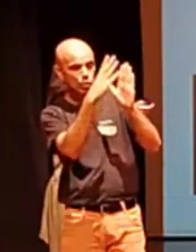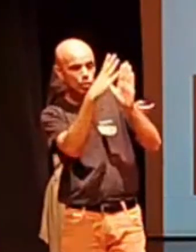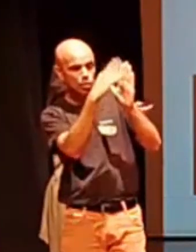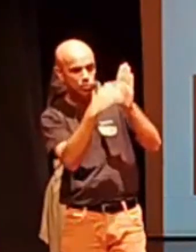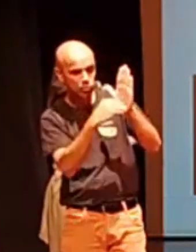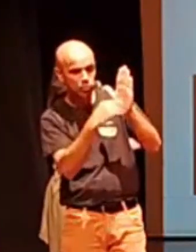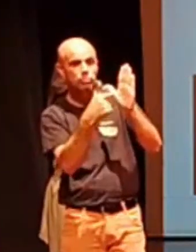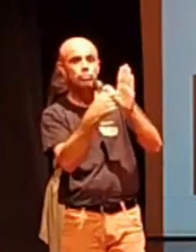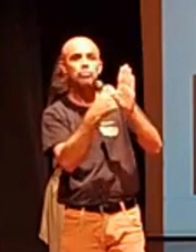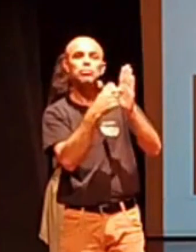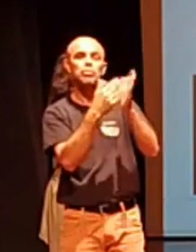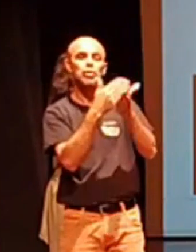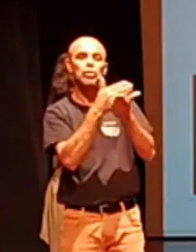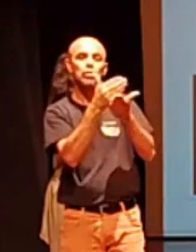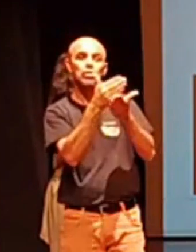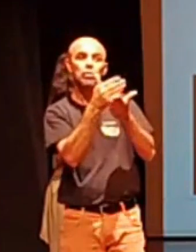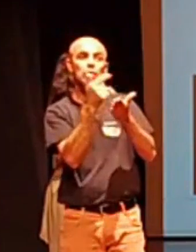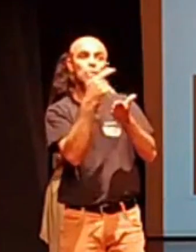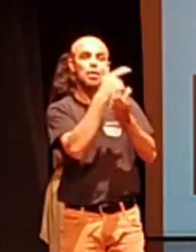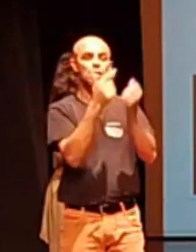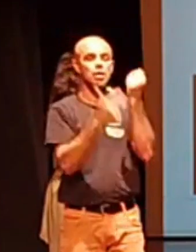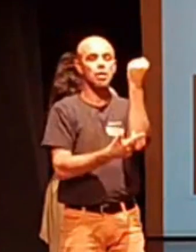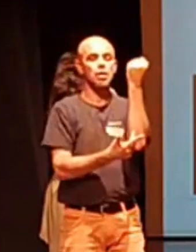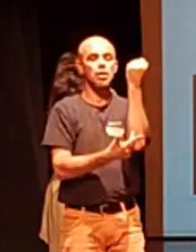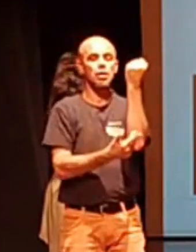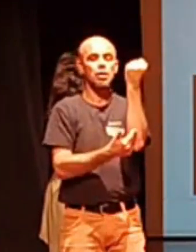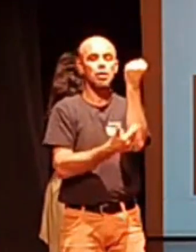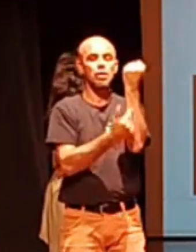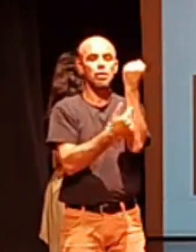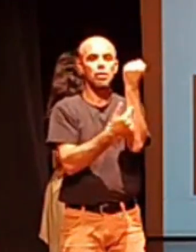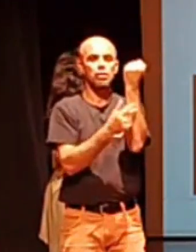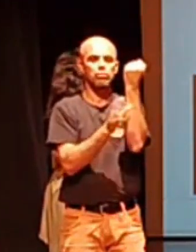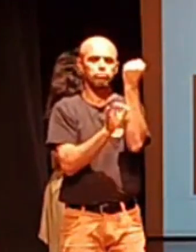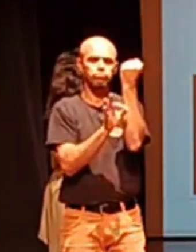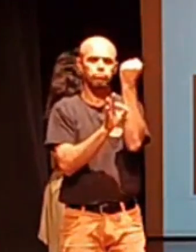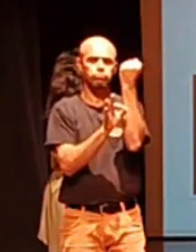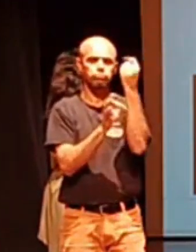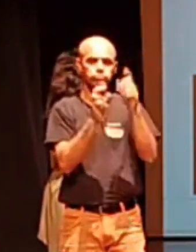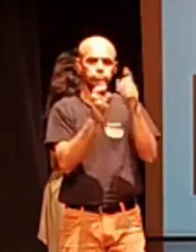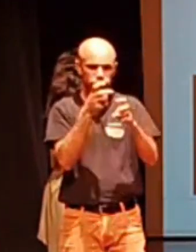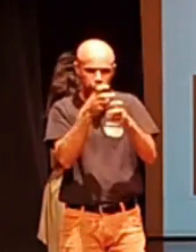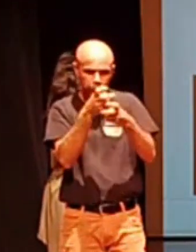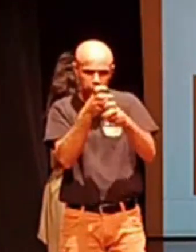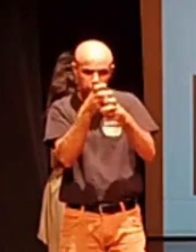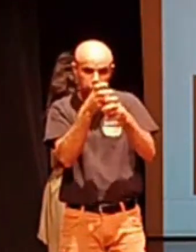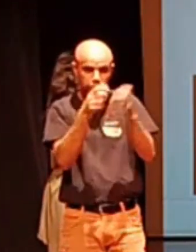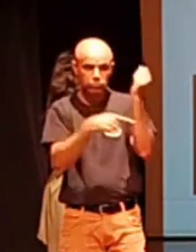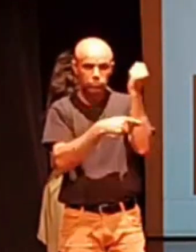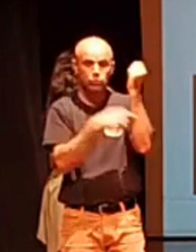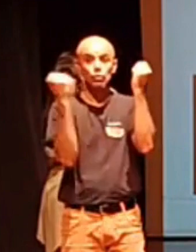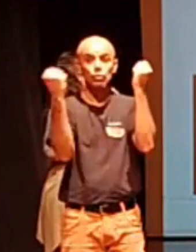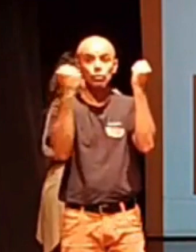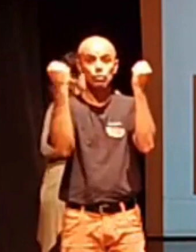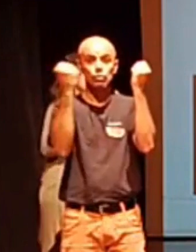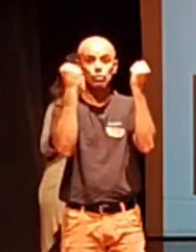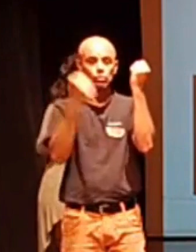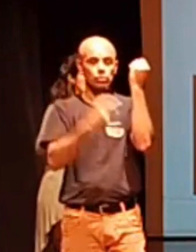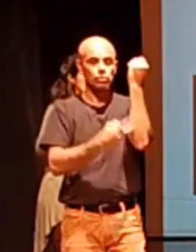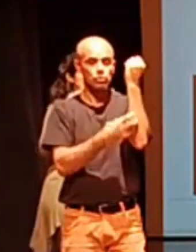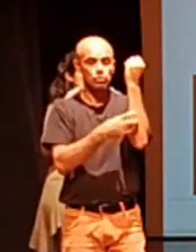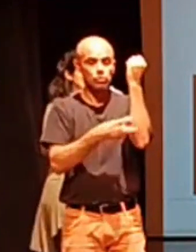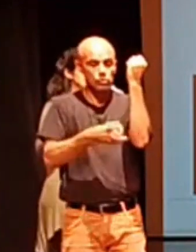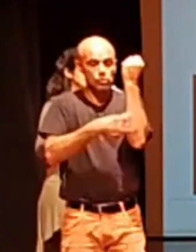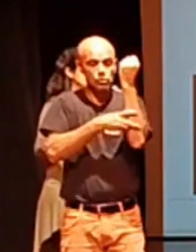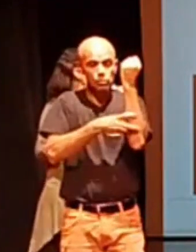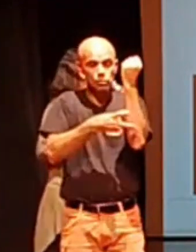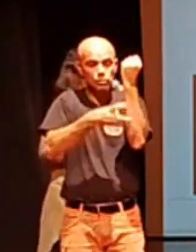vai aparecer. Ela fez a cirurgia para correção, ela tinha uma escoliose muito severa, e aí foram colocadas as